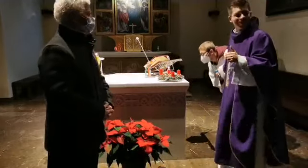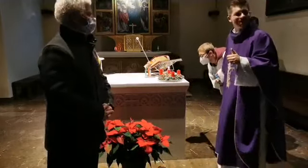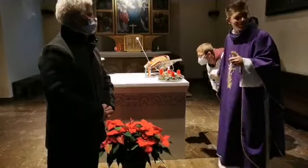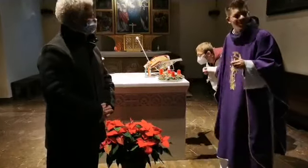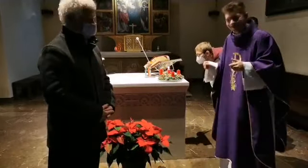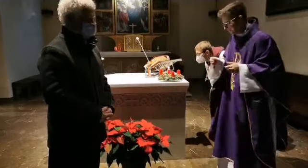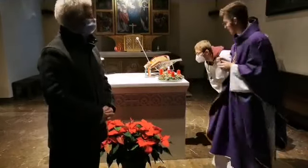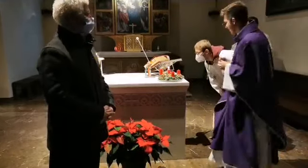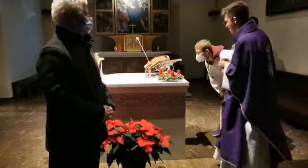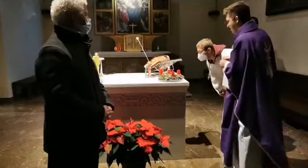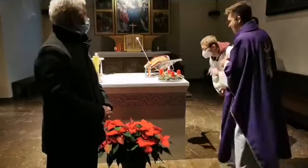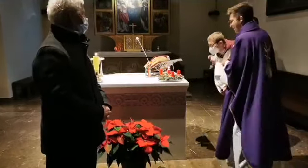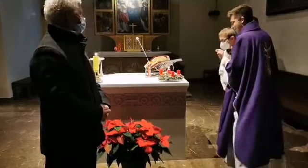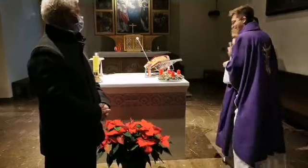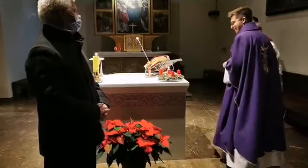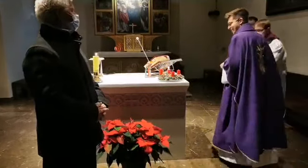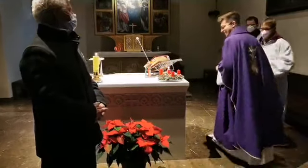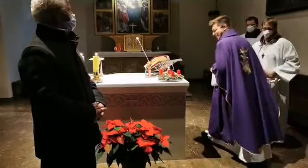Powoli, jak się śmieci.